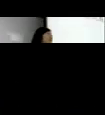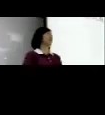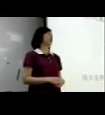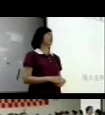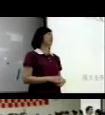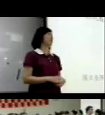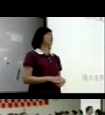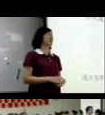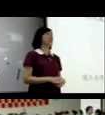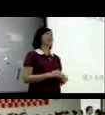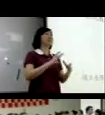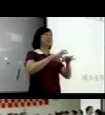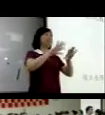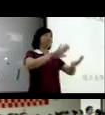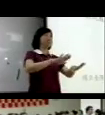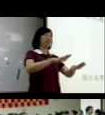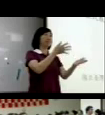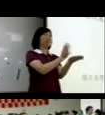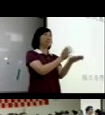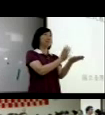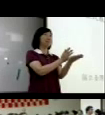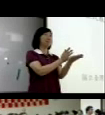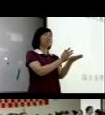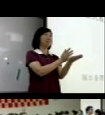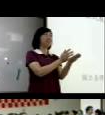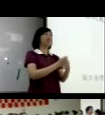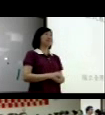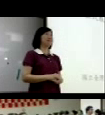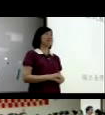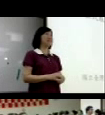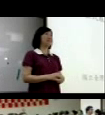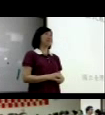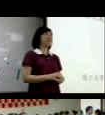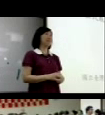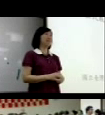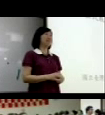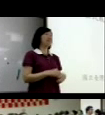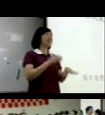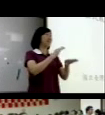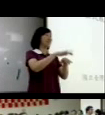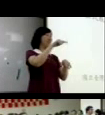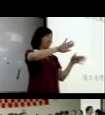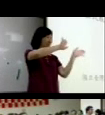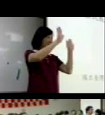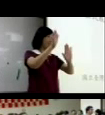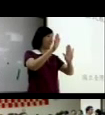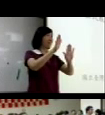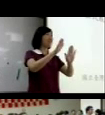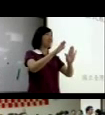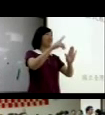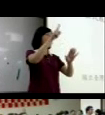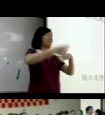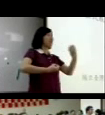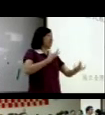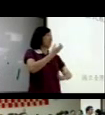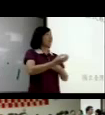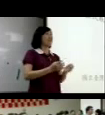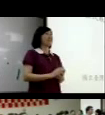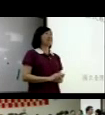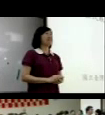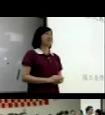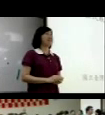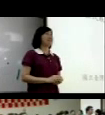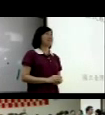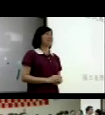首先，今天的发表会能有这样子的一个成果来跟各位分享，主要